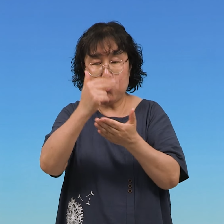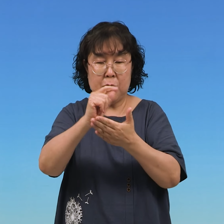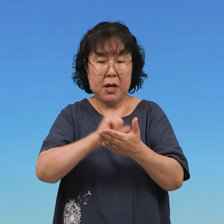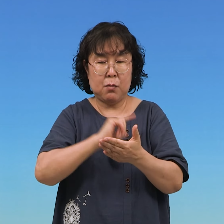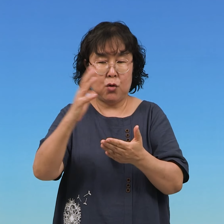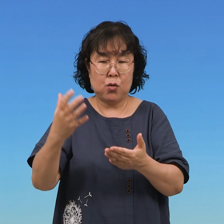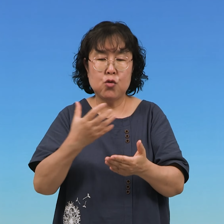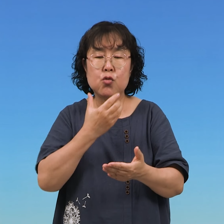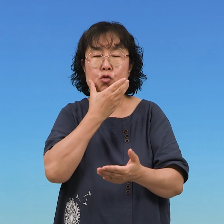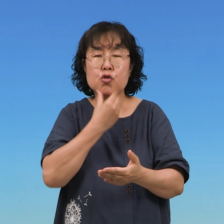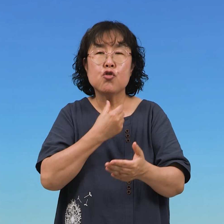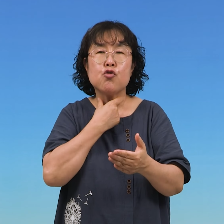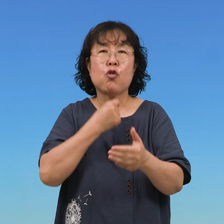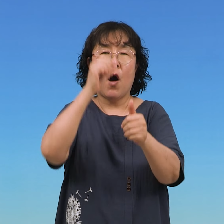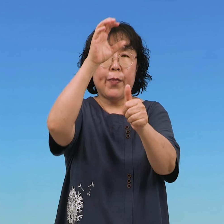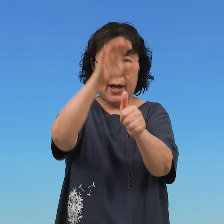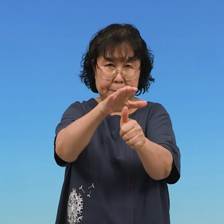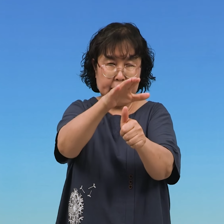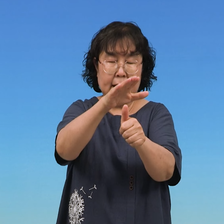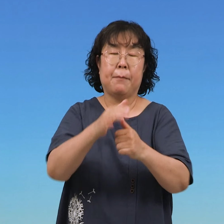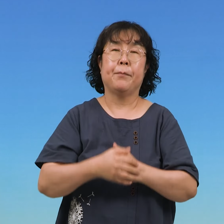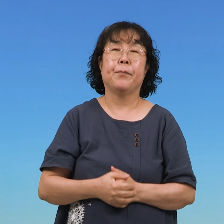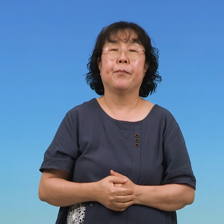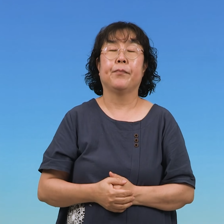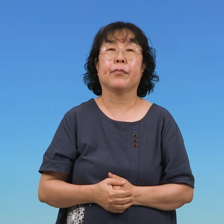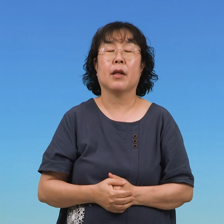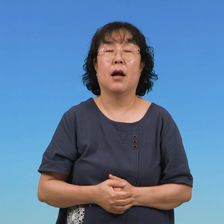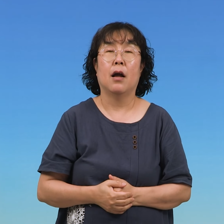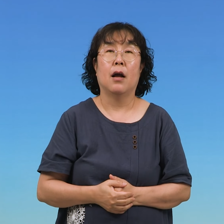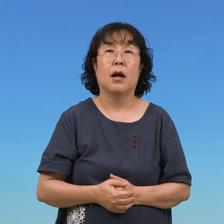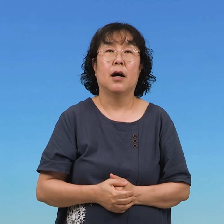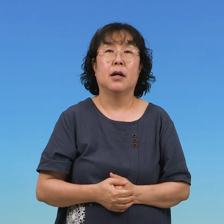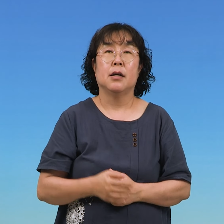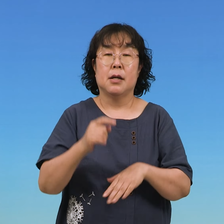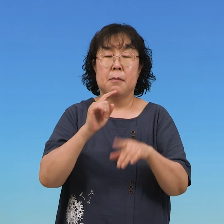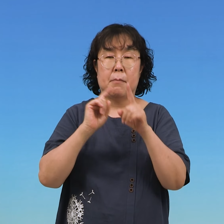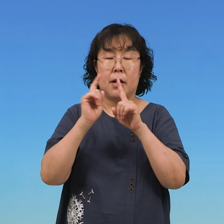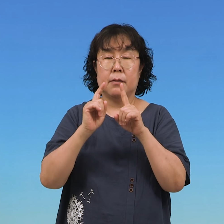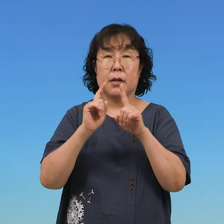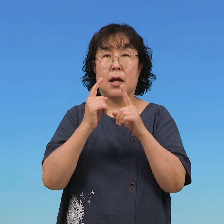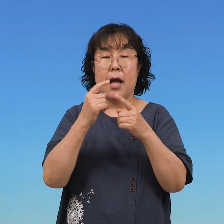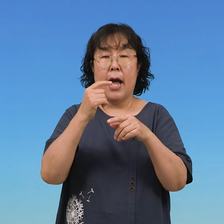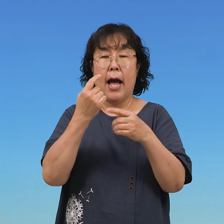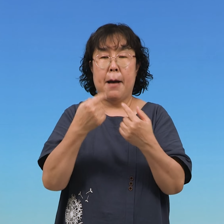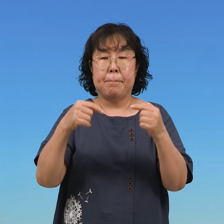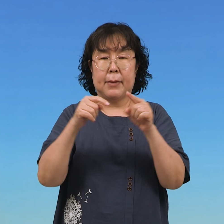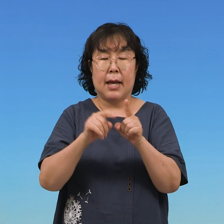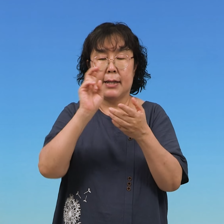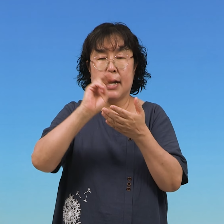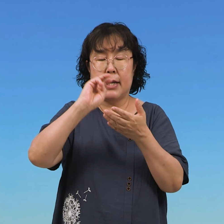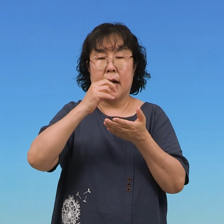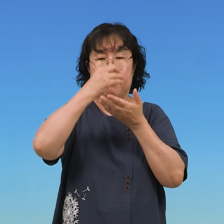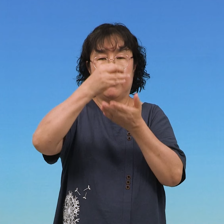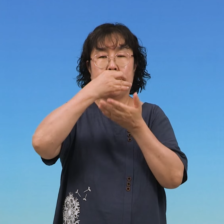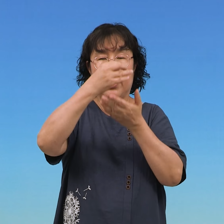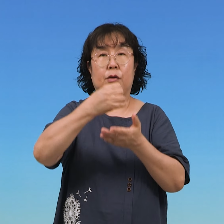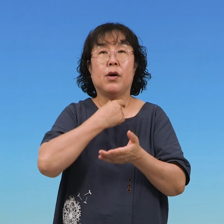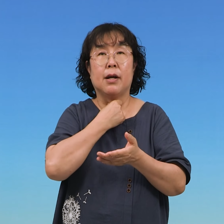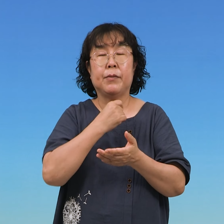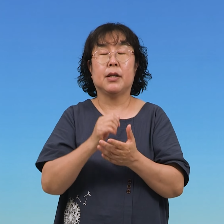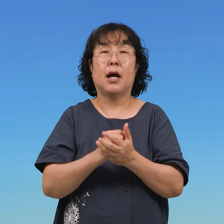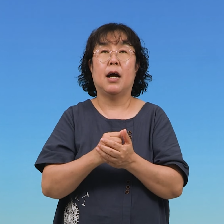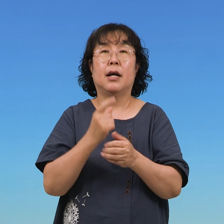이름으로 축원합니다. 오늘 이 말씀을 마음에 담고 함께 우리 이 찬양 부르면 좋겠는데요. 주님 나를 부르시니. 작년